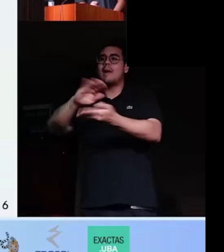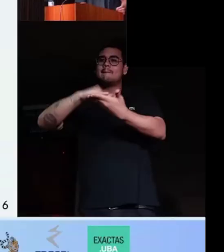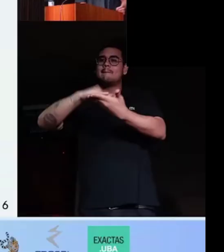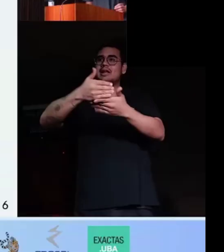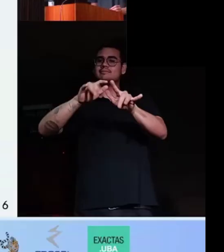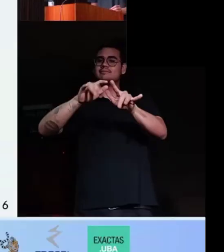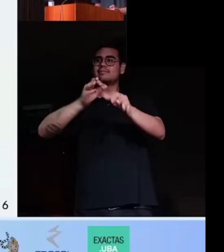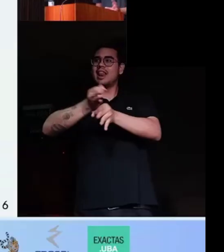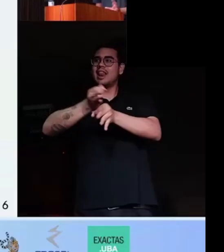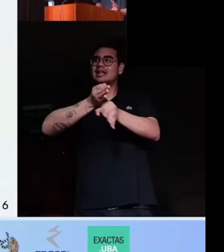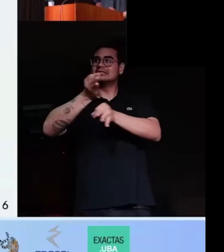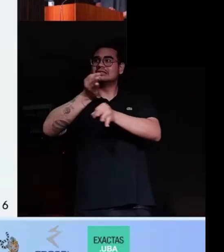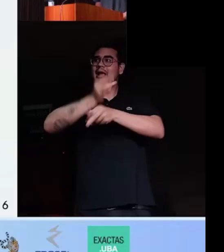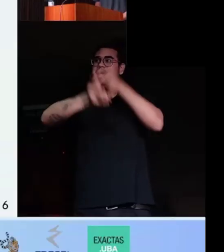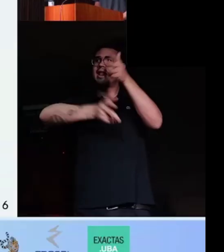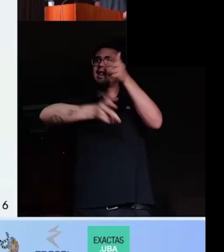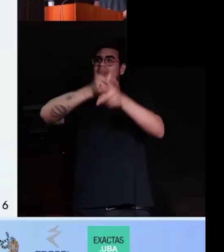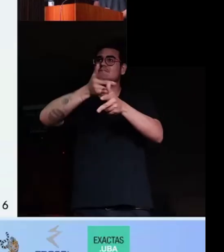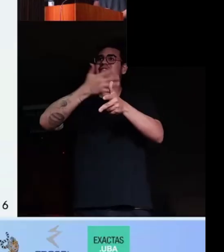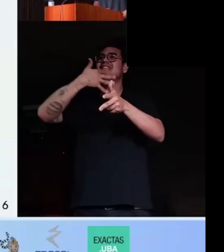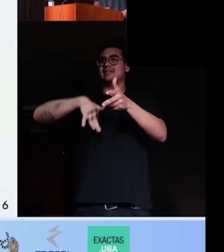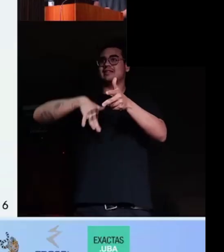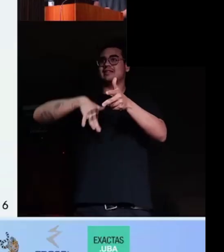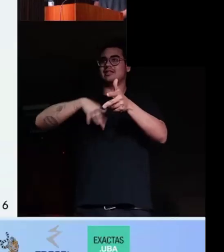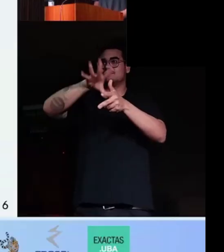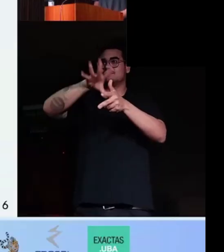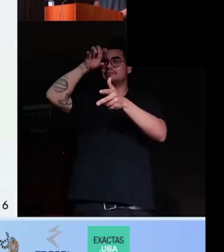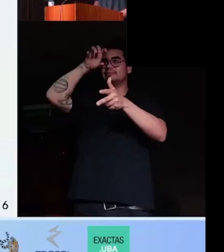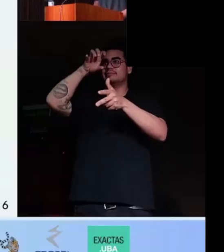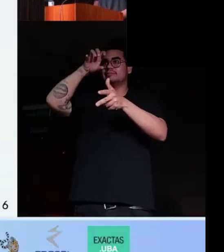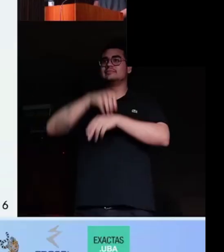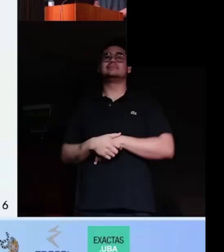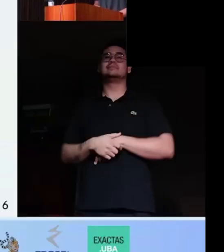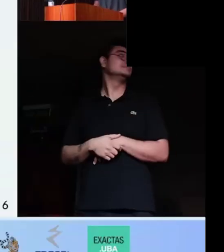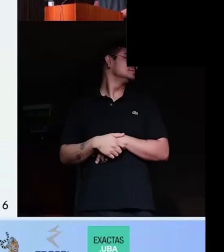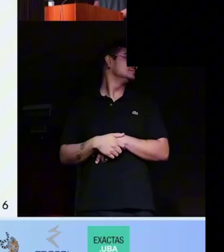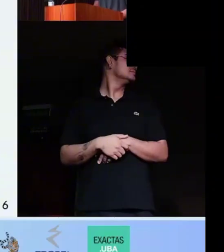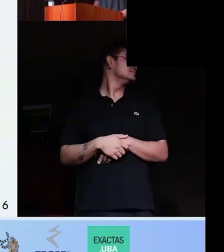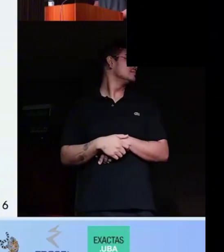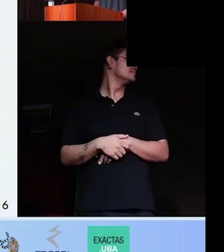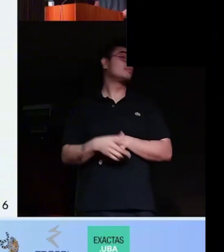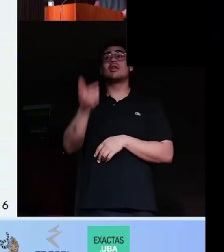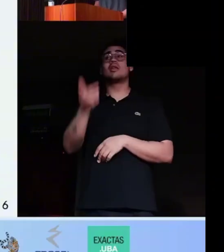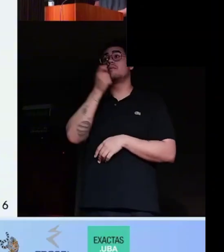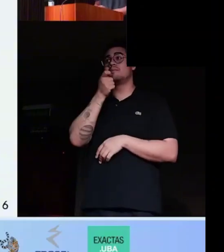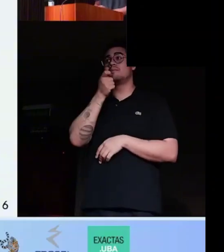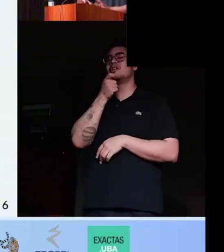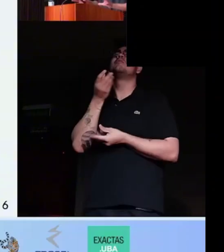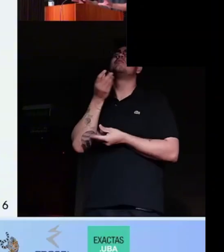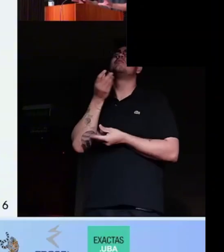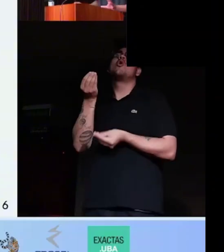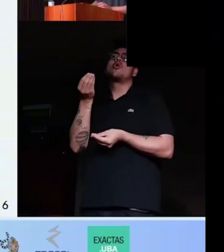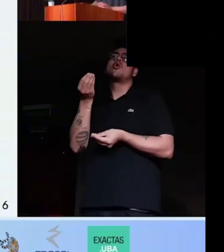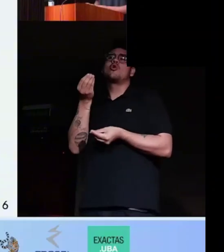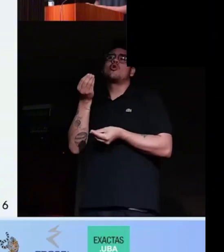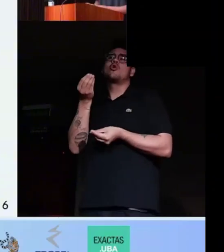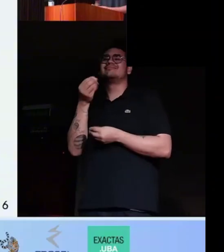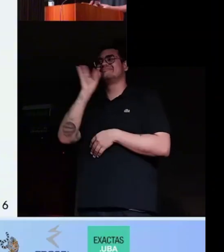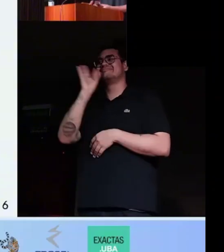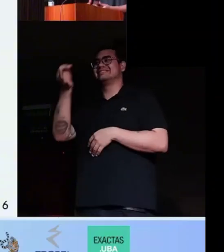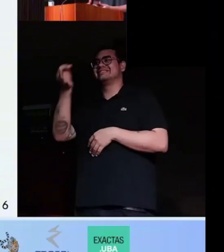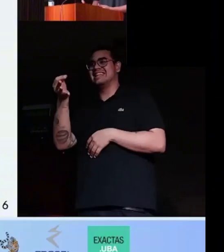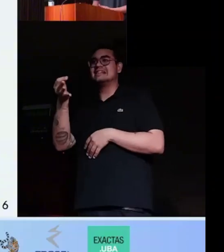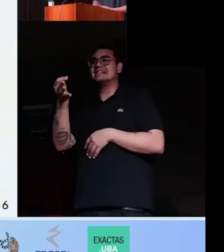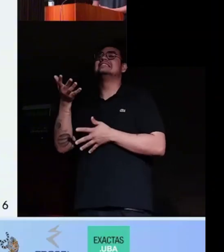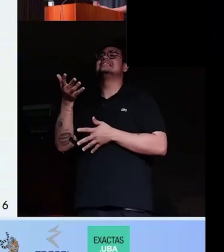Uno elige, en esta ocasión yo elegí una forma de distinguir señas porque es complejo, digamos, a la hora